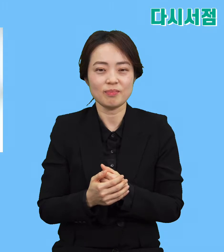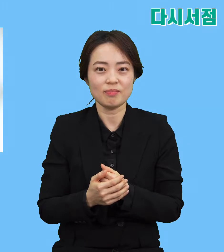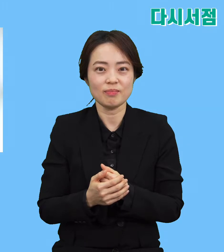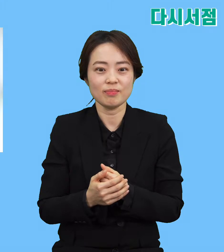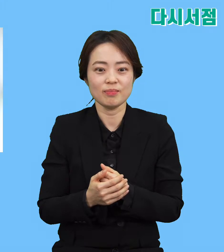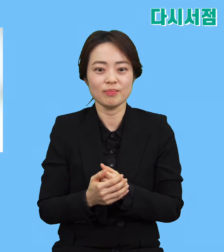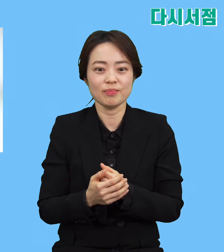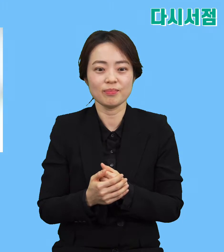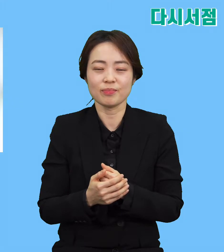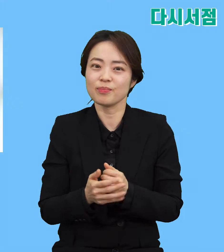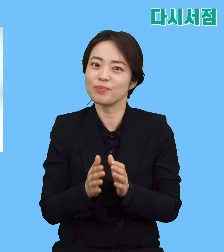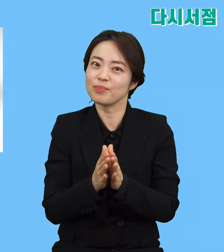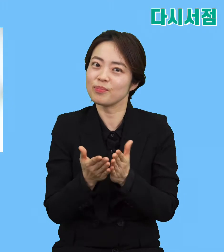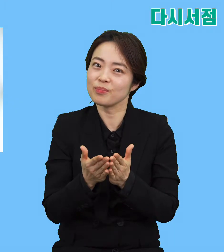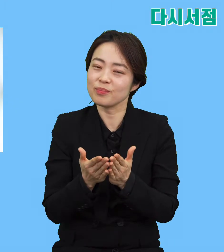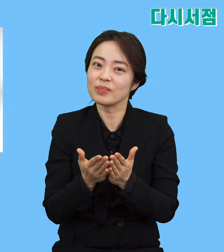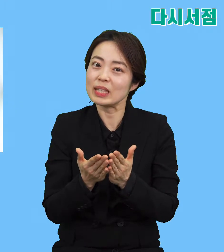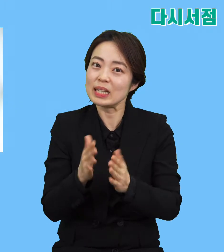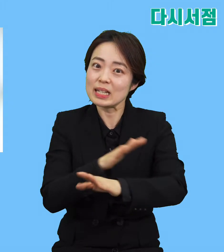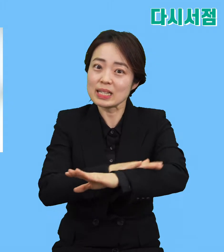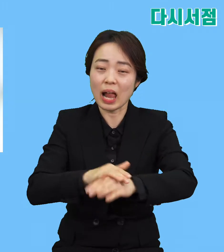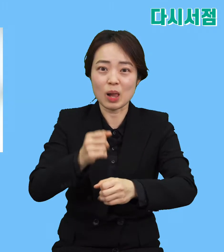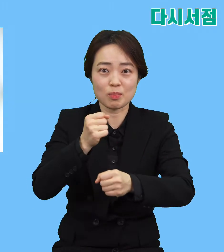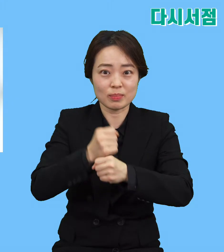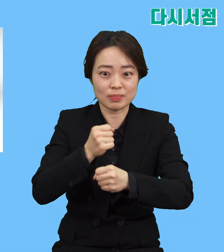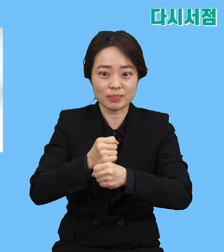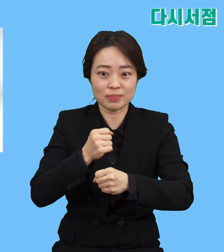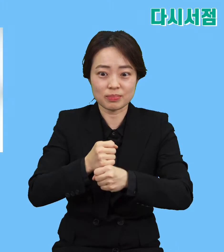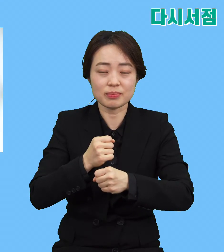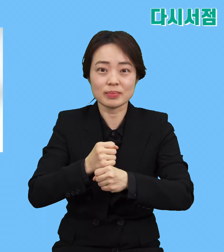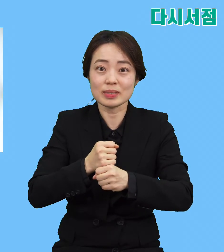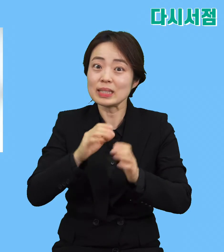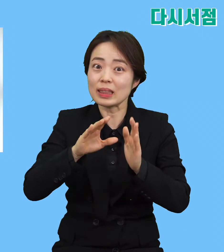책이 이제 특별히 잘 만들어지고